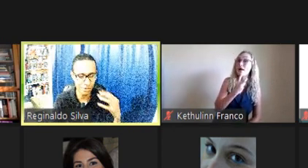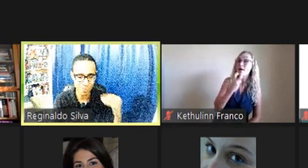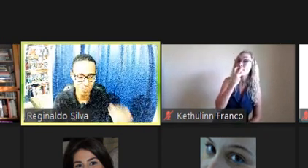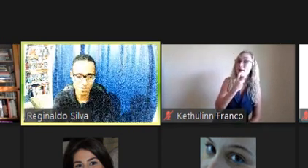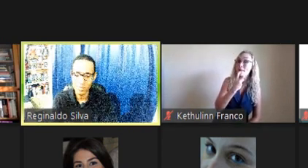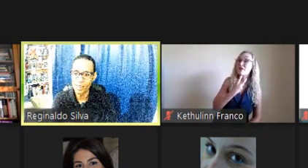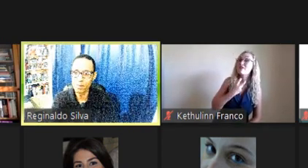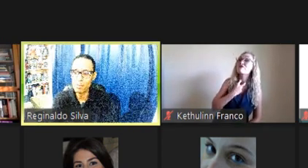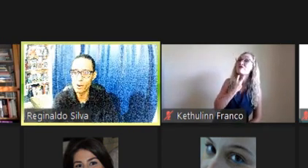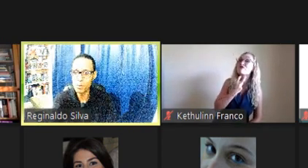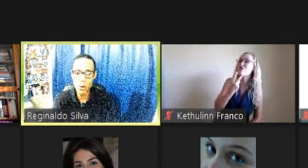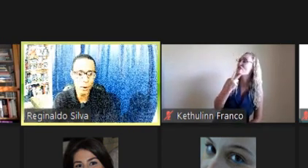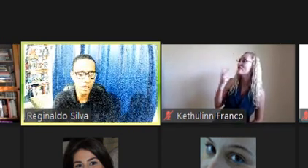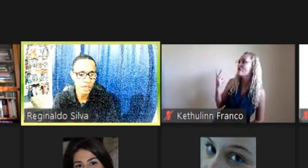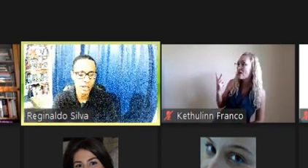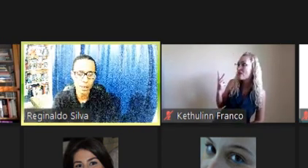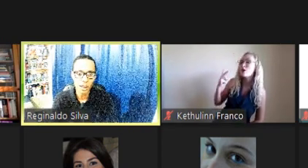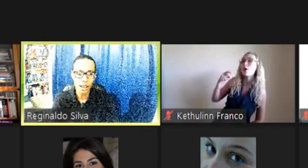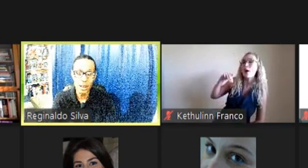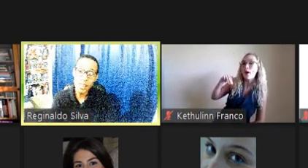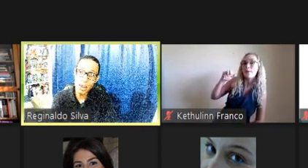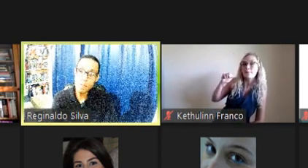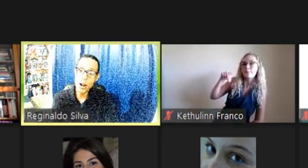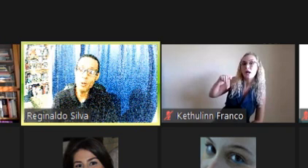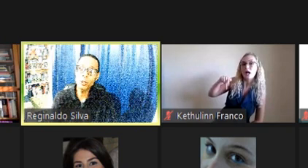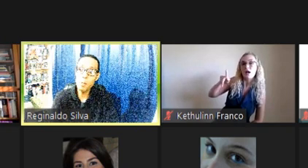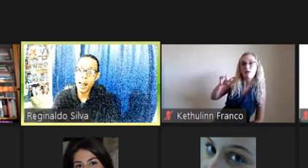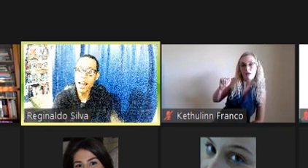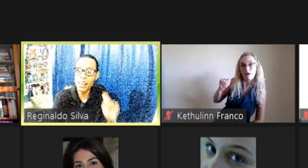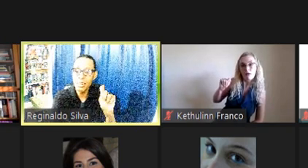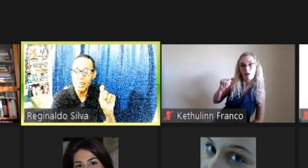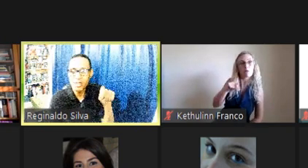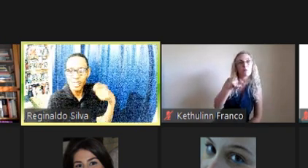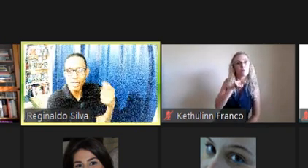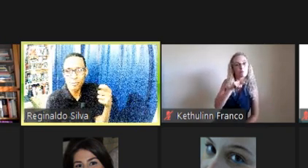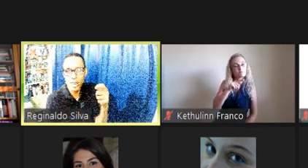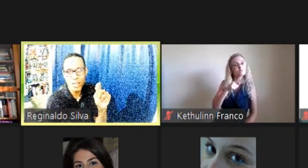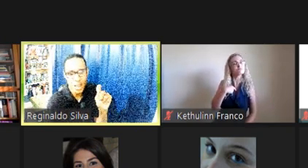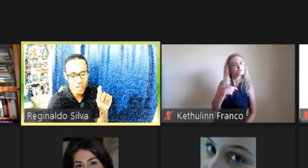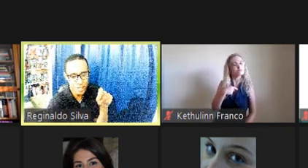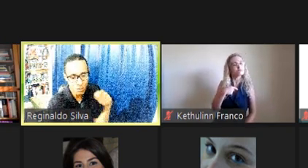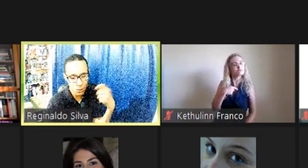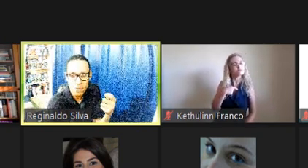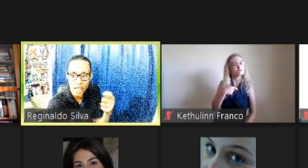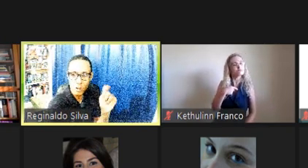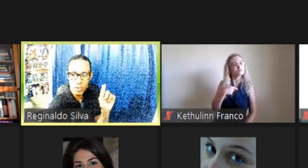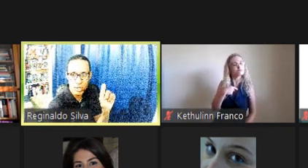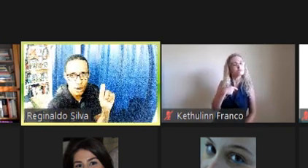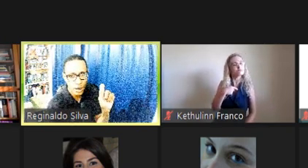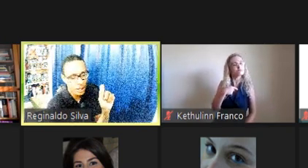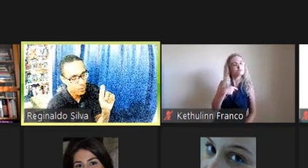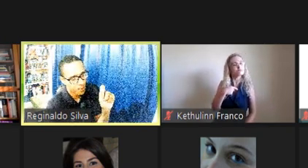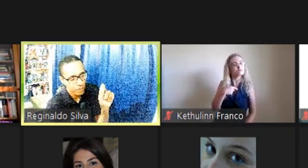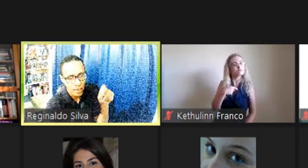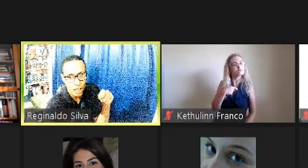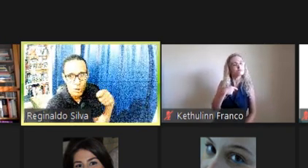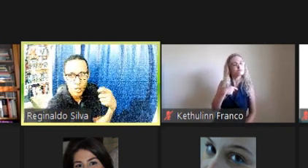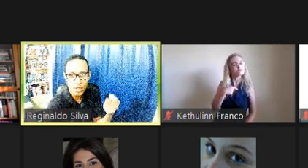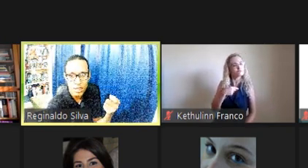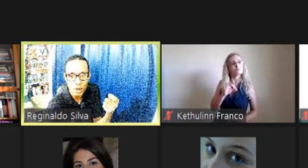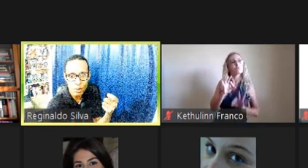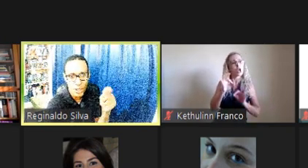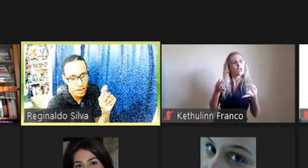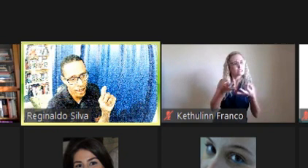assim muito boa. E ele perguntou para ela, fez esse movimento assim, olha, isso